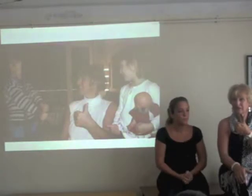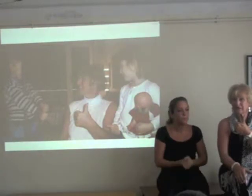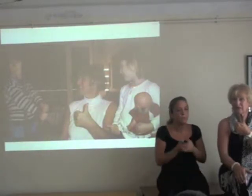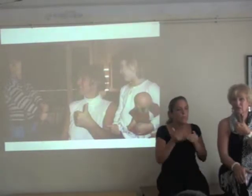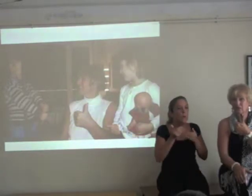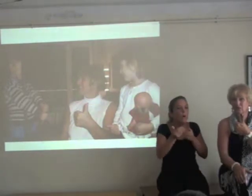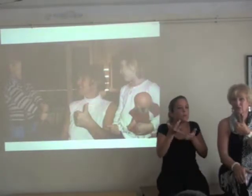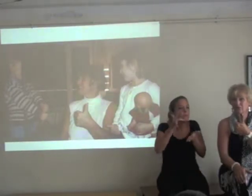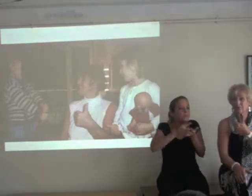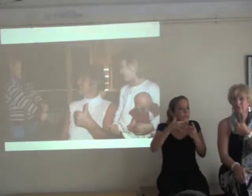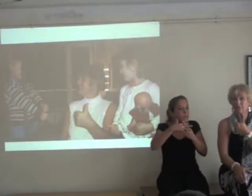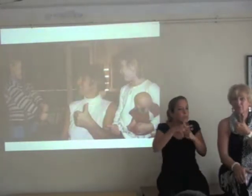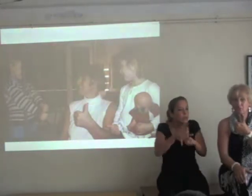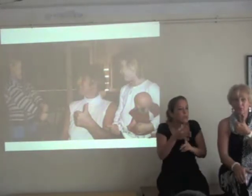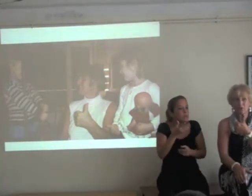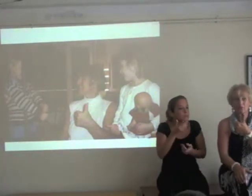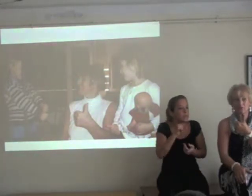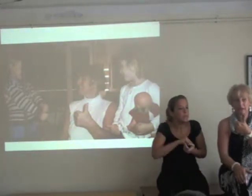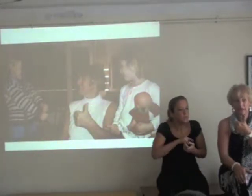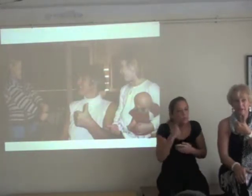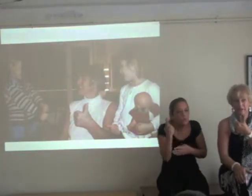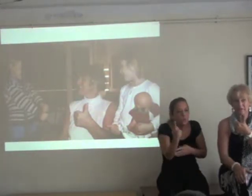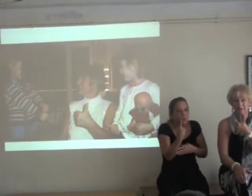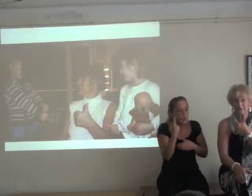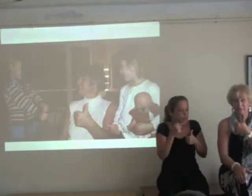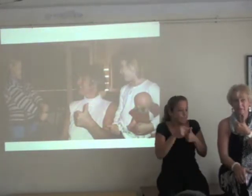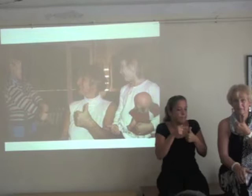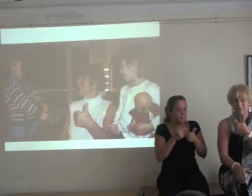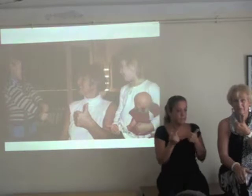¿Cuándo se siente sola? ¿Tú, pulgar?